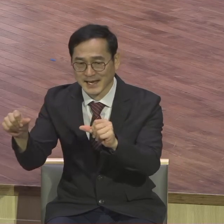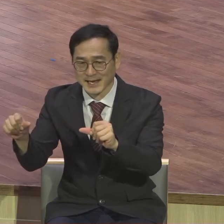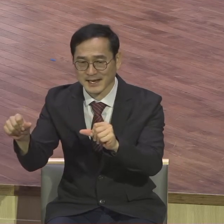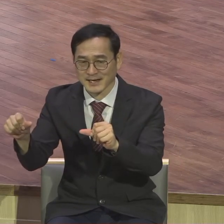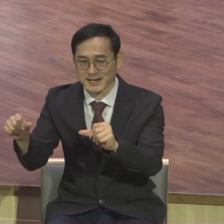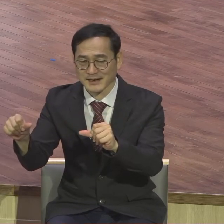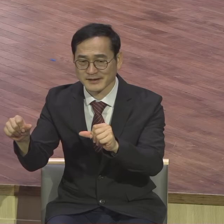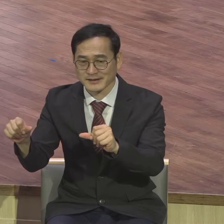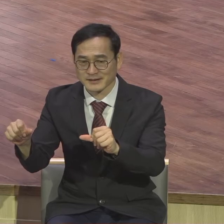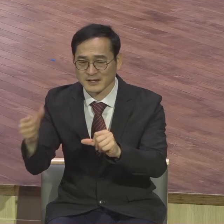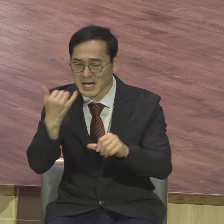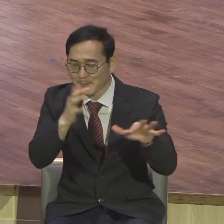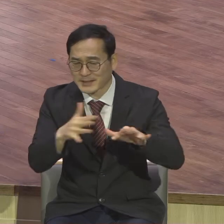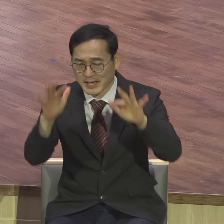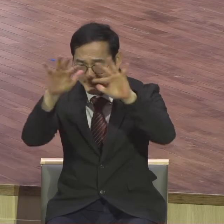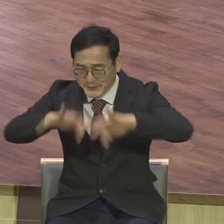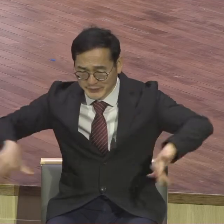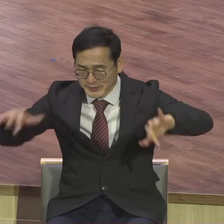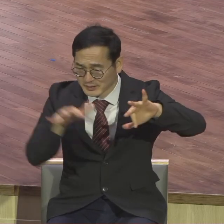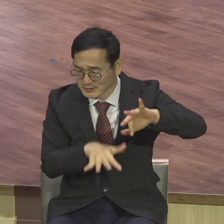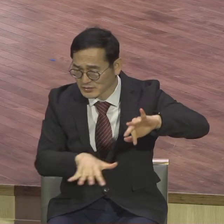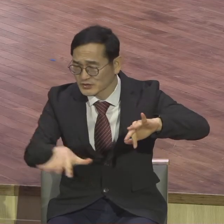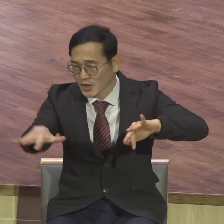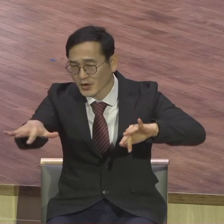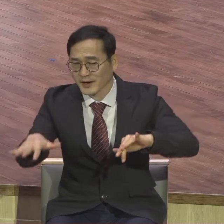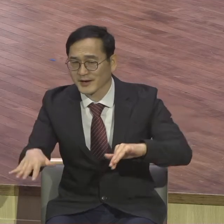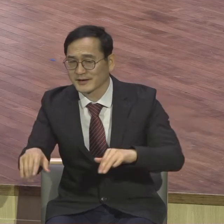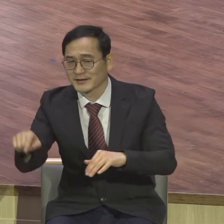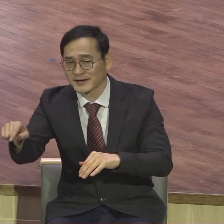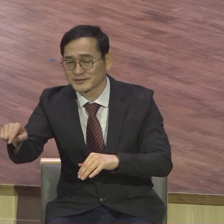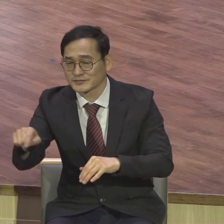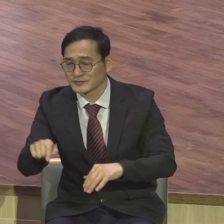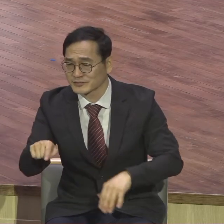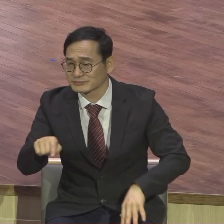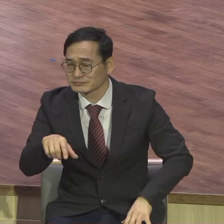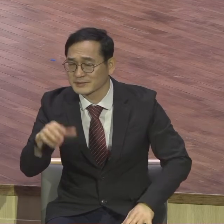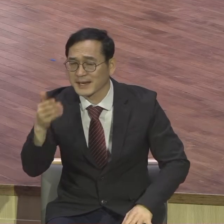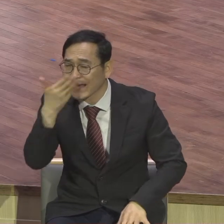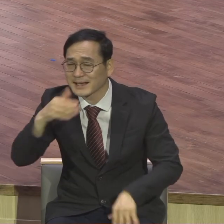거쳐 요단을 거쳐 간 그 과정을 한번 쭉 가볼 필요가 있어요.